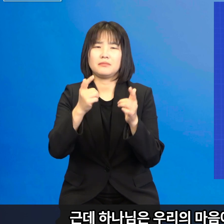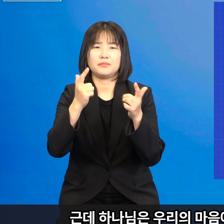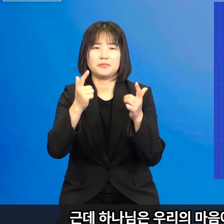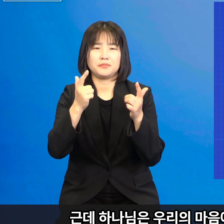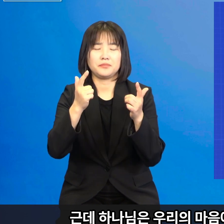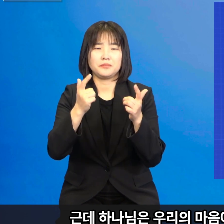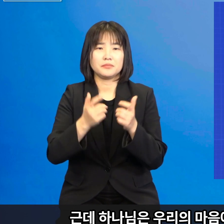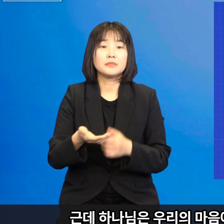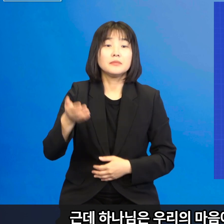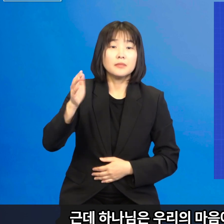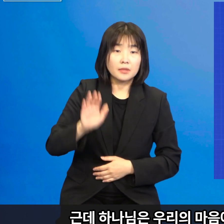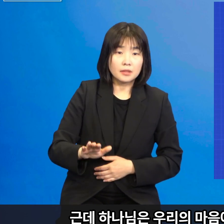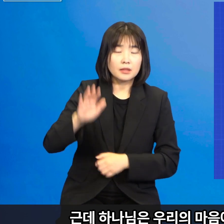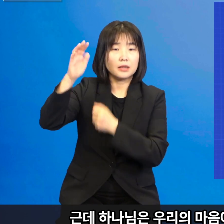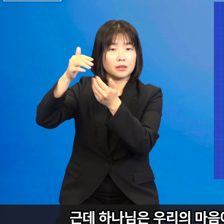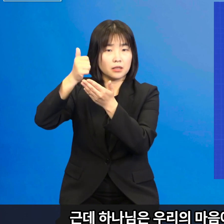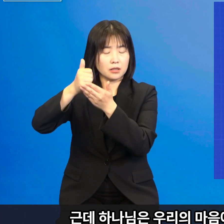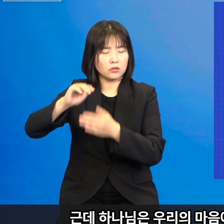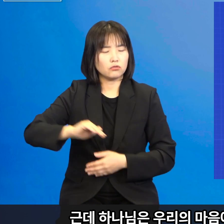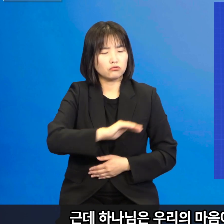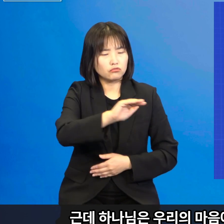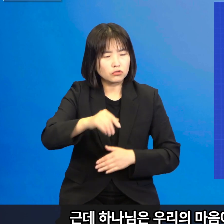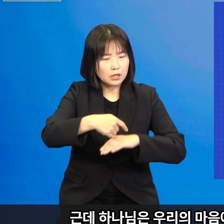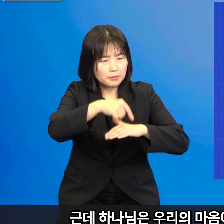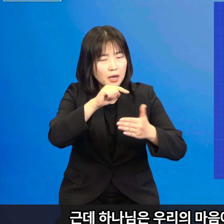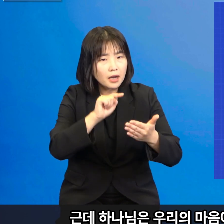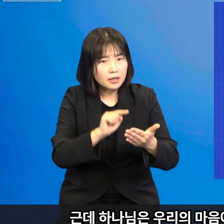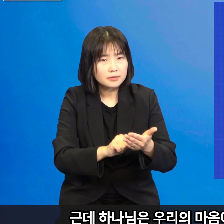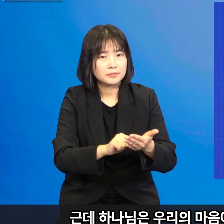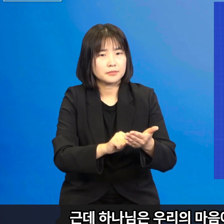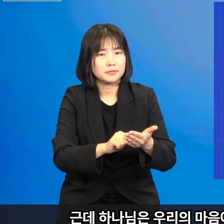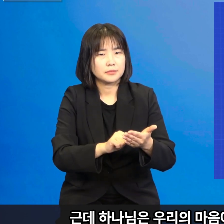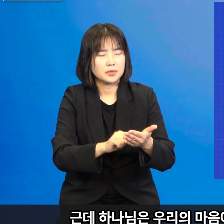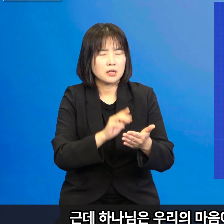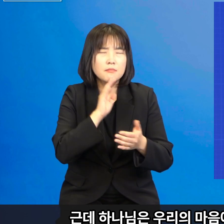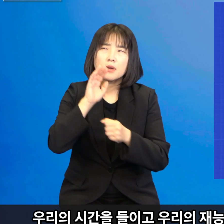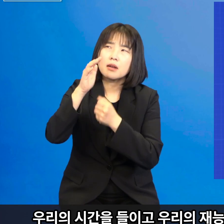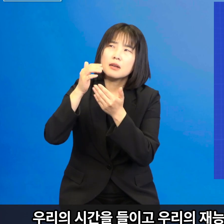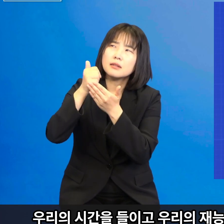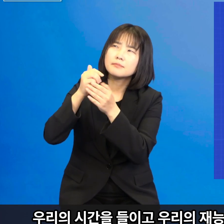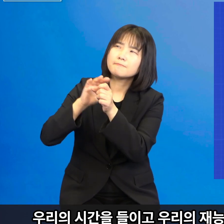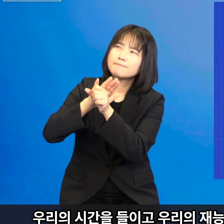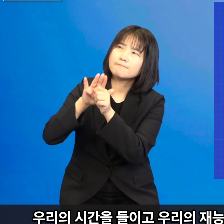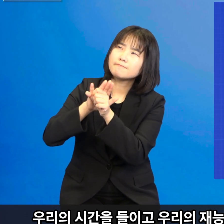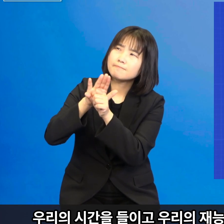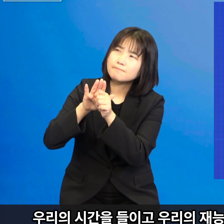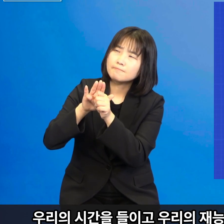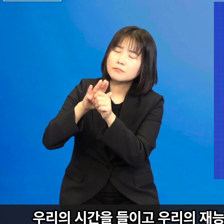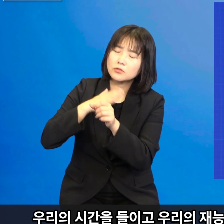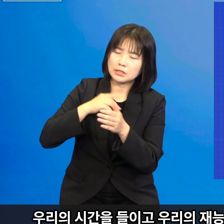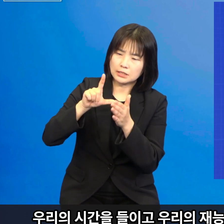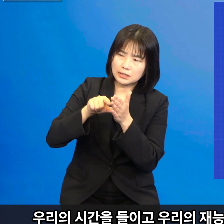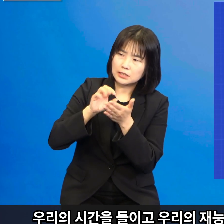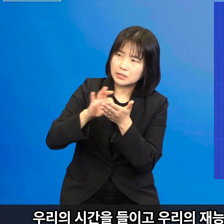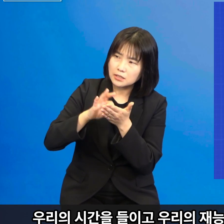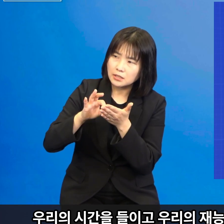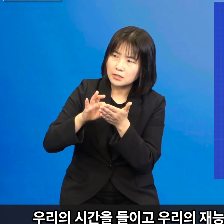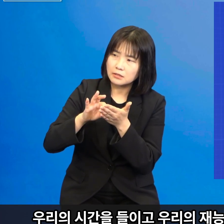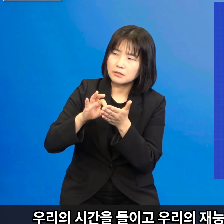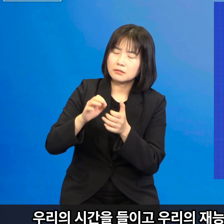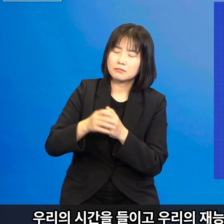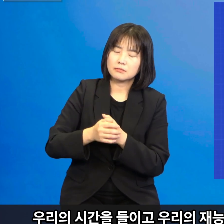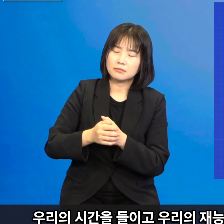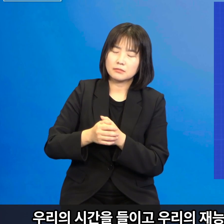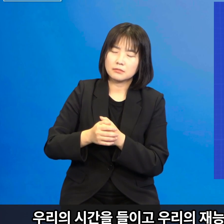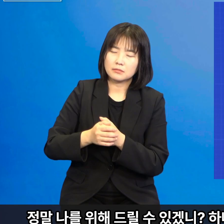근데 하나님은 우리의 마음에 정말 하나님을 사랑하기에 우리의 시간을 드리고 우리의 재능을 드리고 다 하나님이